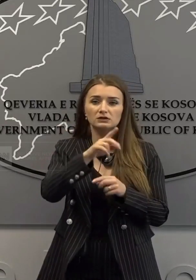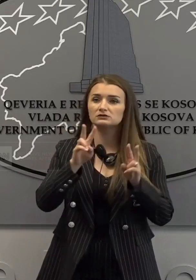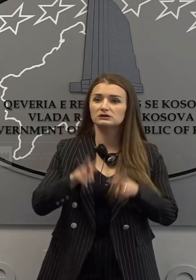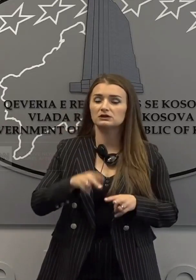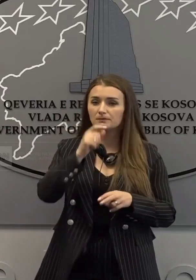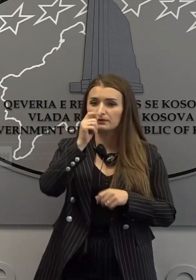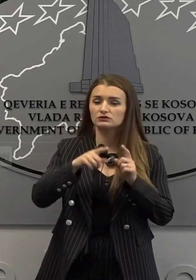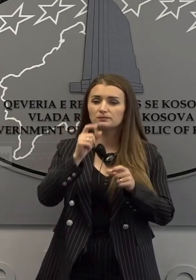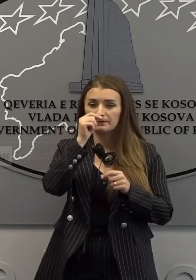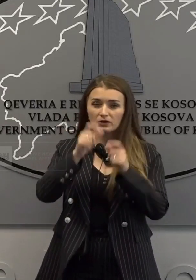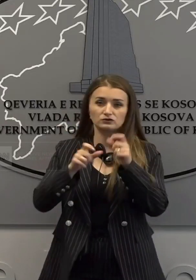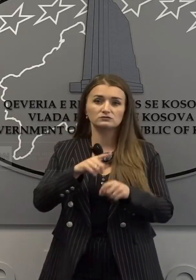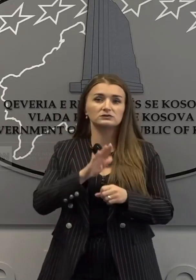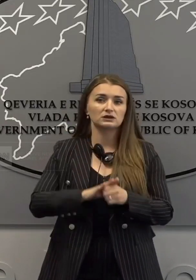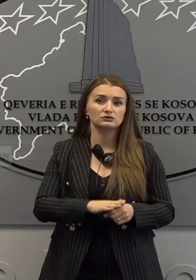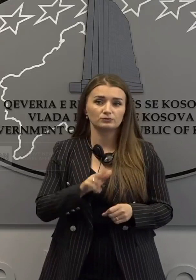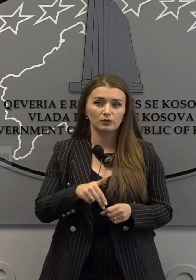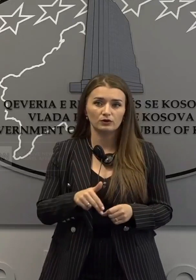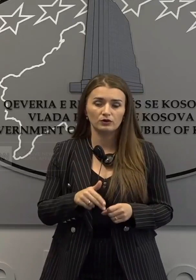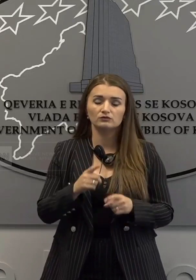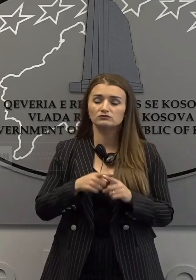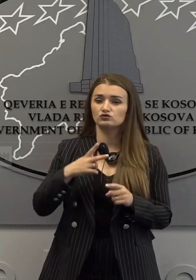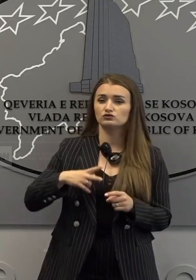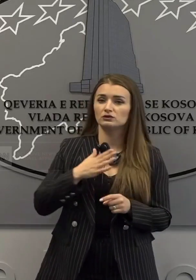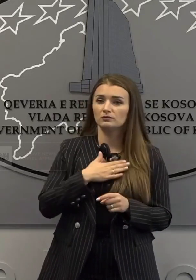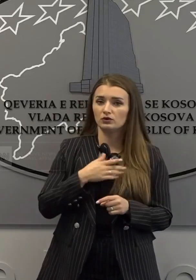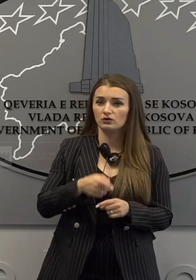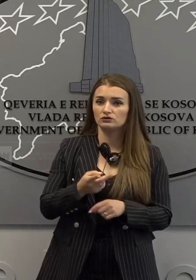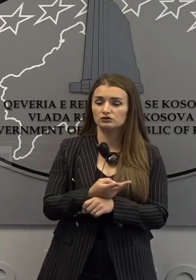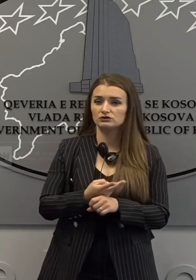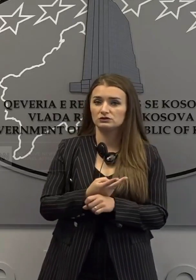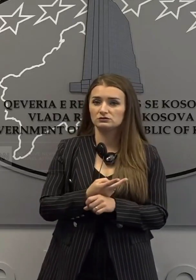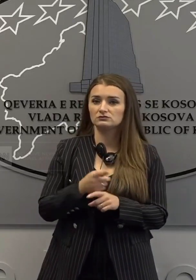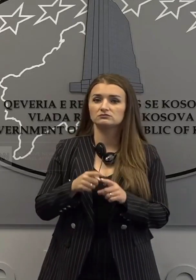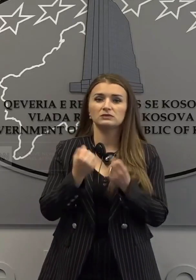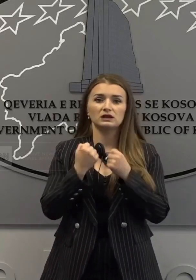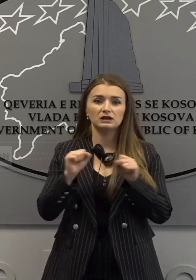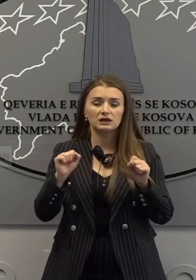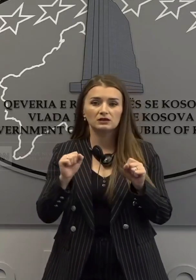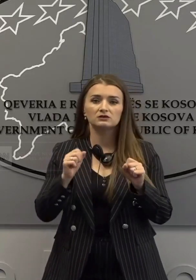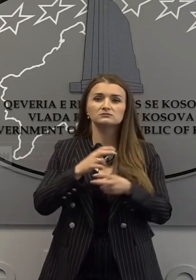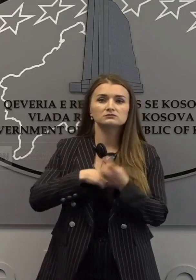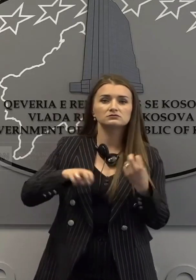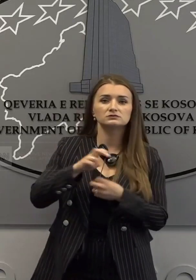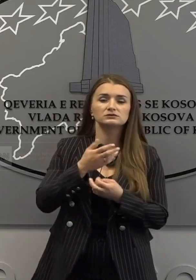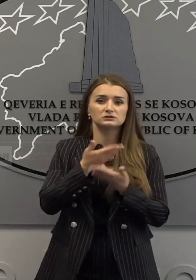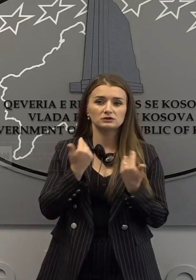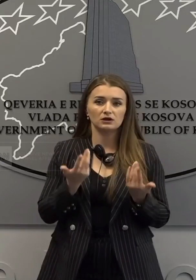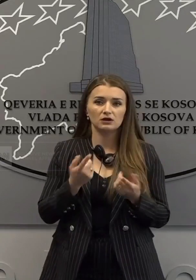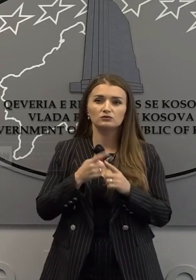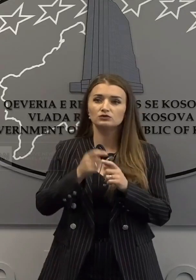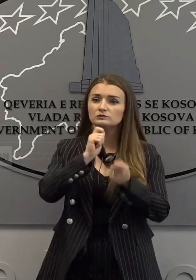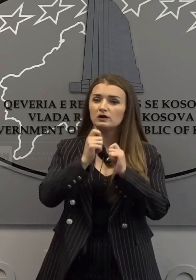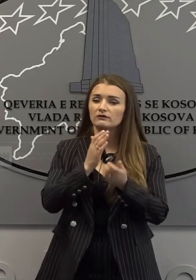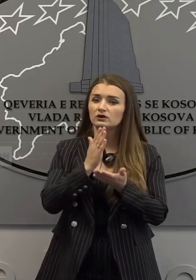njerëzit, për shkelje drejtave të qytetarëve tonë, për shkelje të lirisë së qarkullimit dhe shkelje të marrëveshjeve që janë bërë